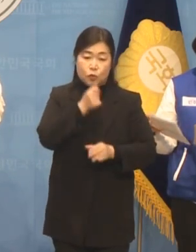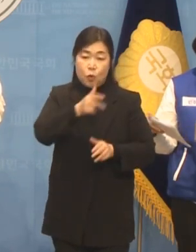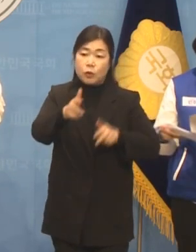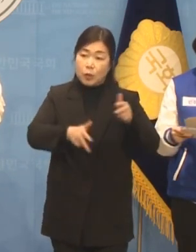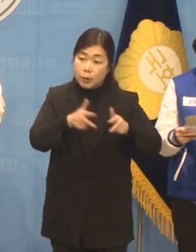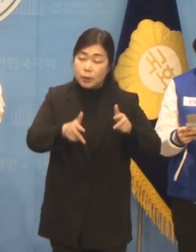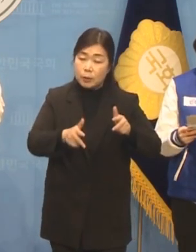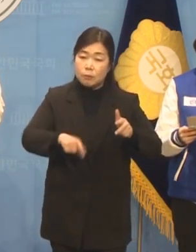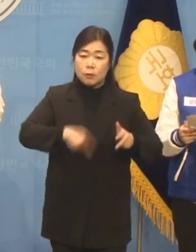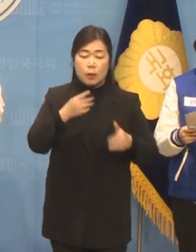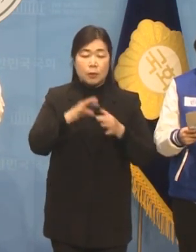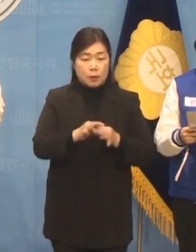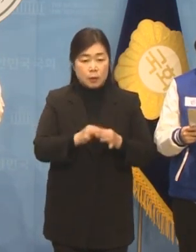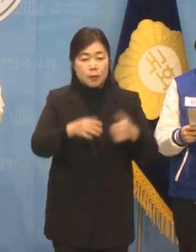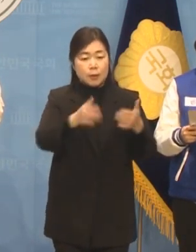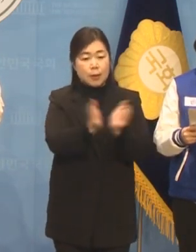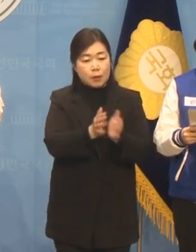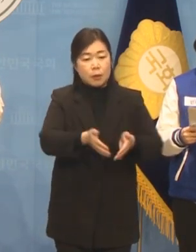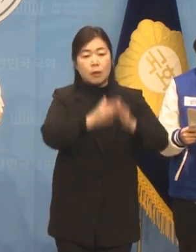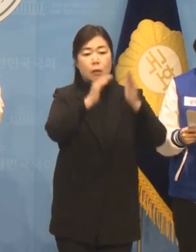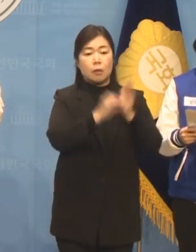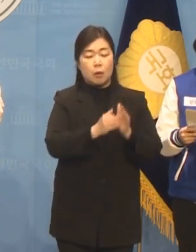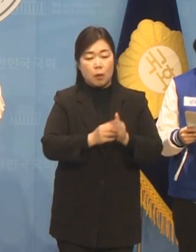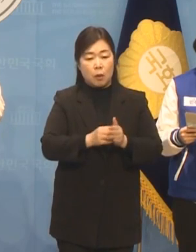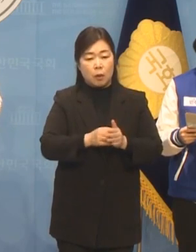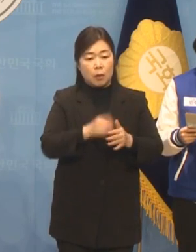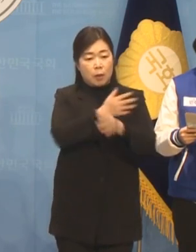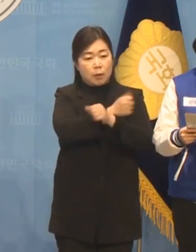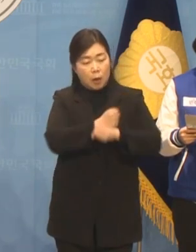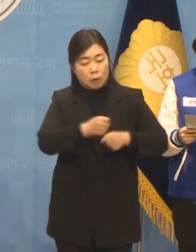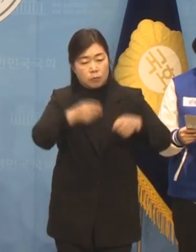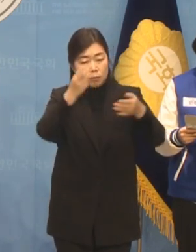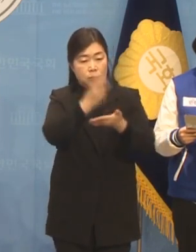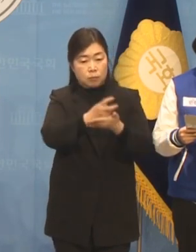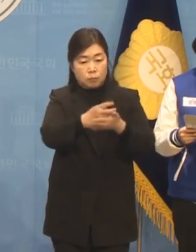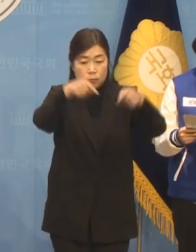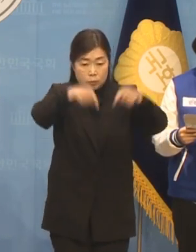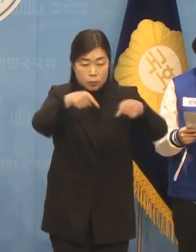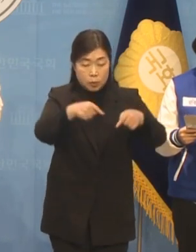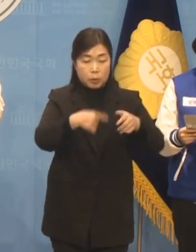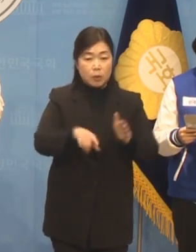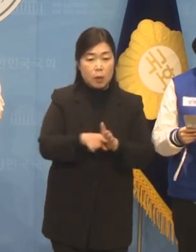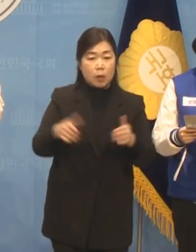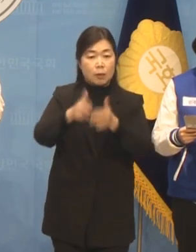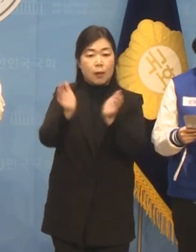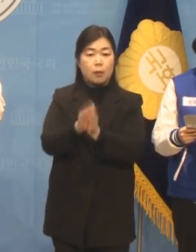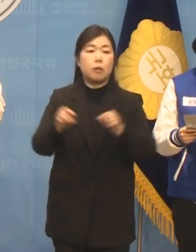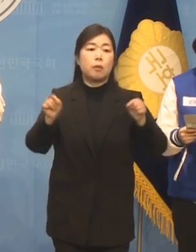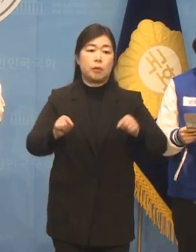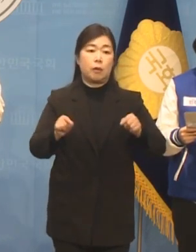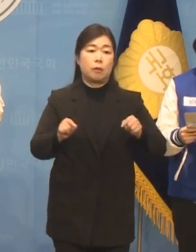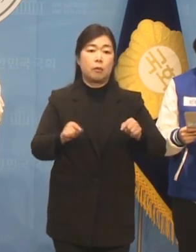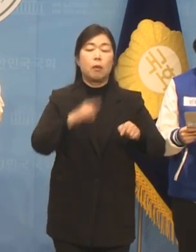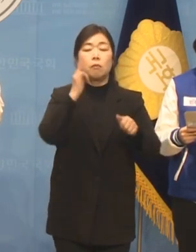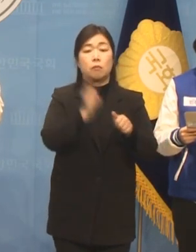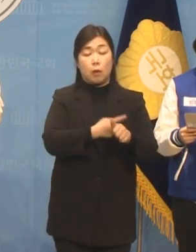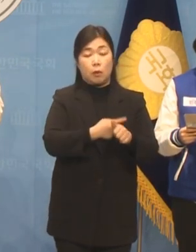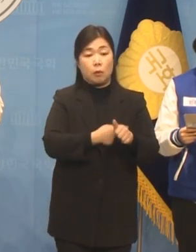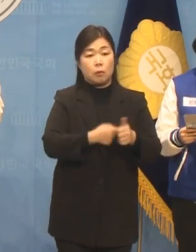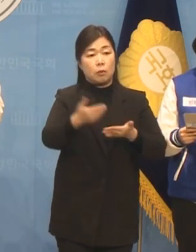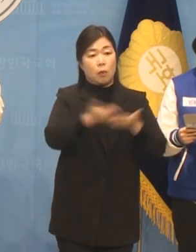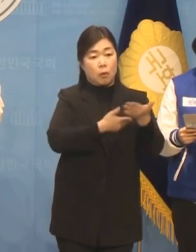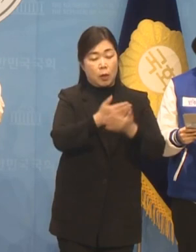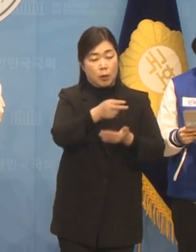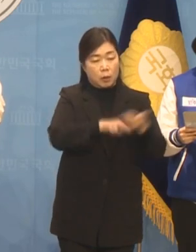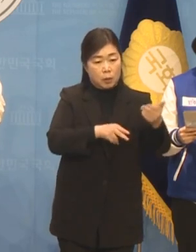자영업자들이 자신들의 단체를 구성해서 거래 조건에 대해서 단체 협상들을 통해 가지고 거래 조건을 개선할 수 있는 방안들이